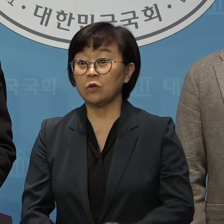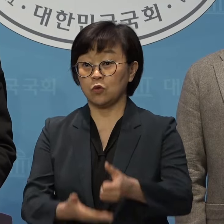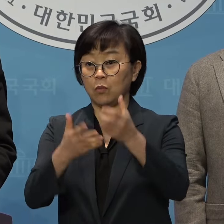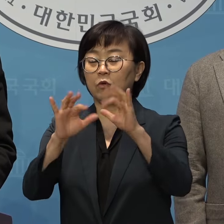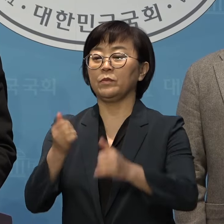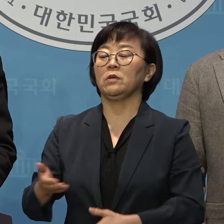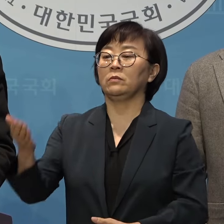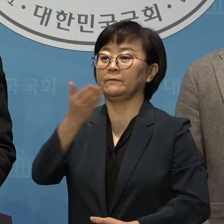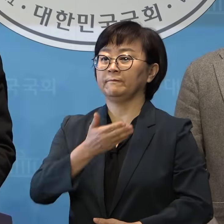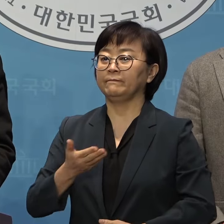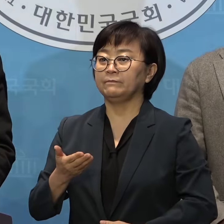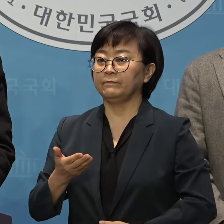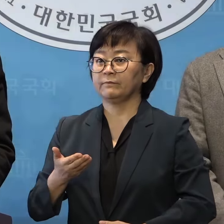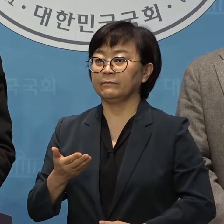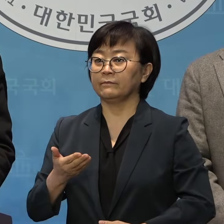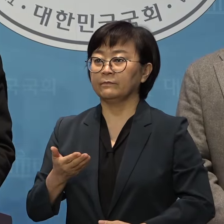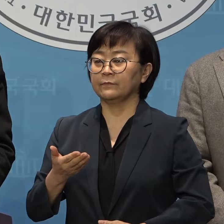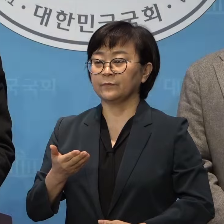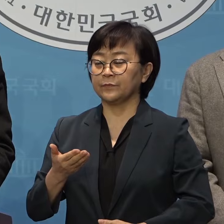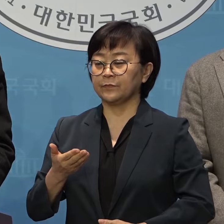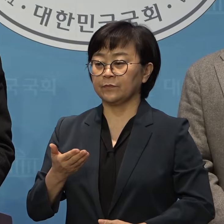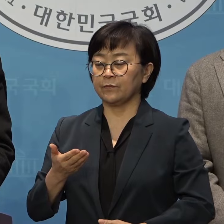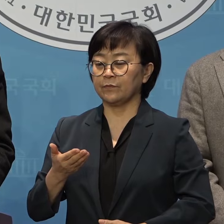존경하는 국민 여러분,